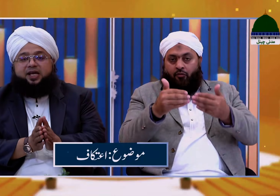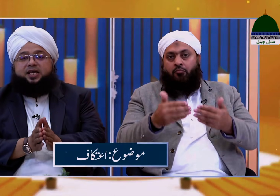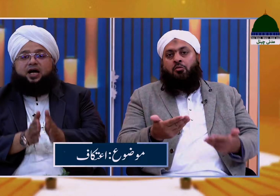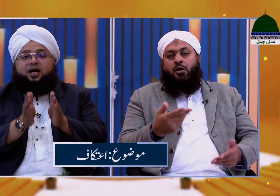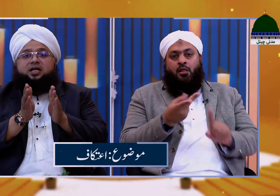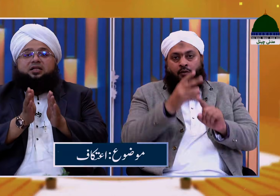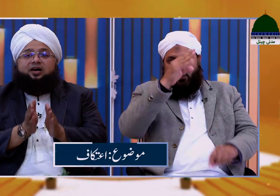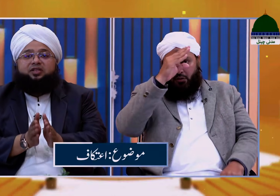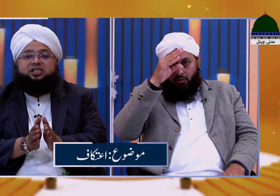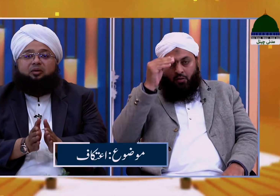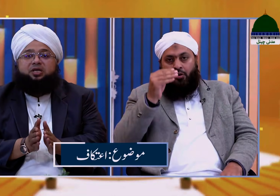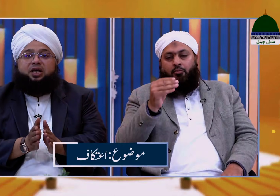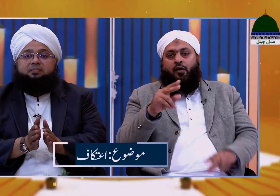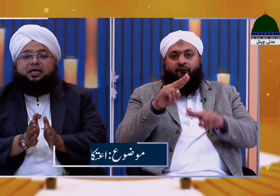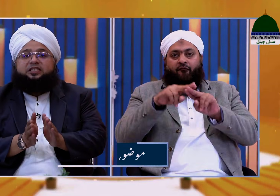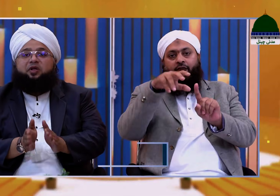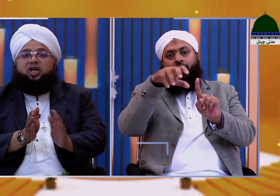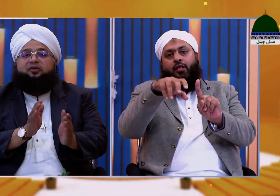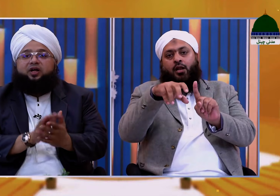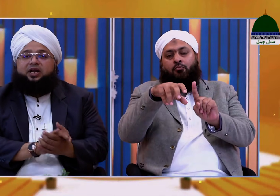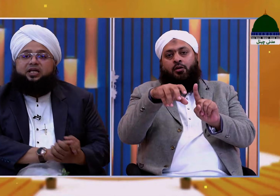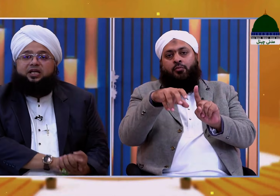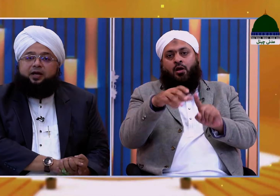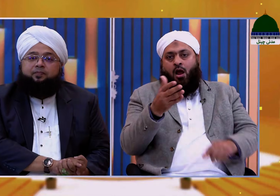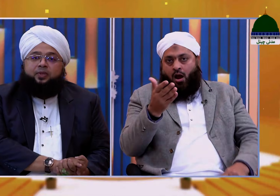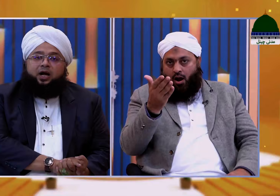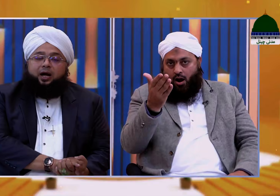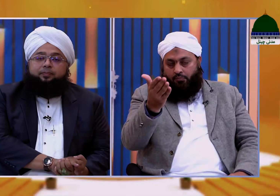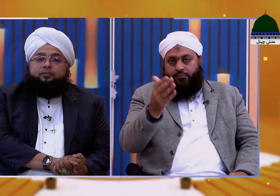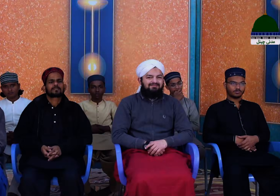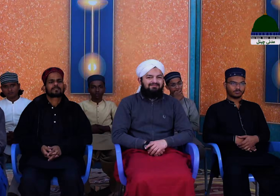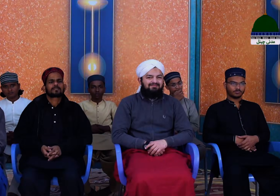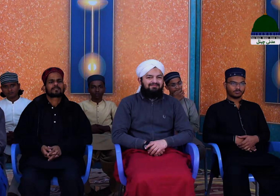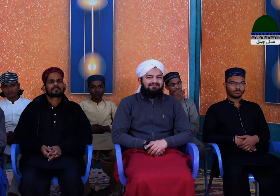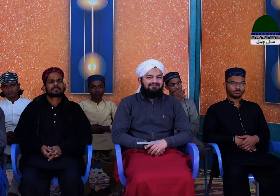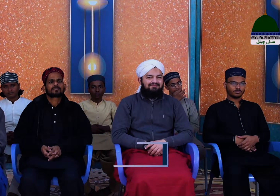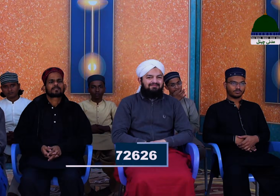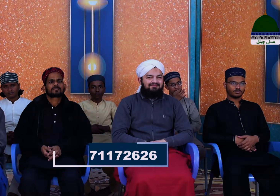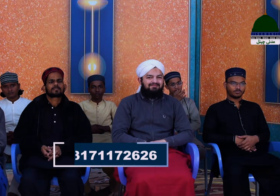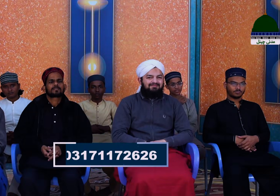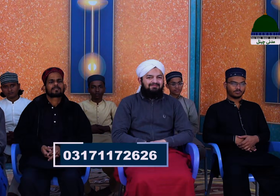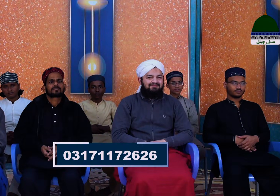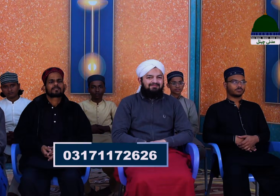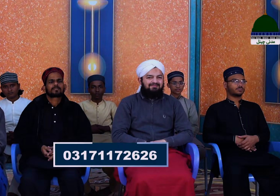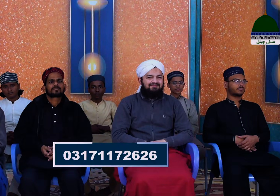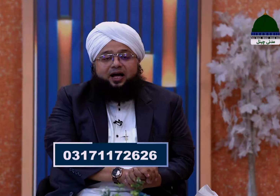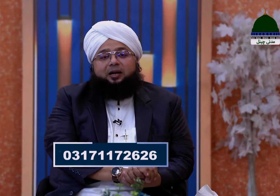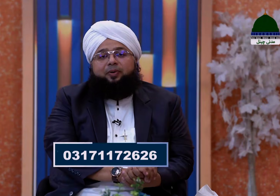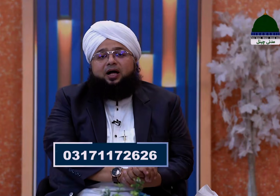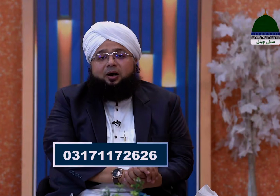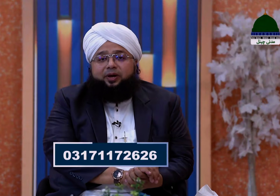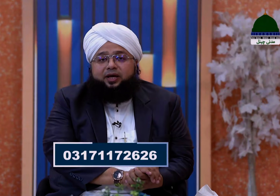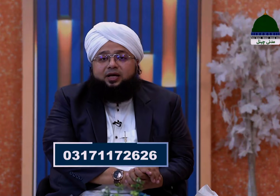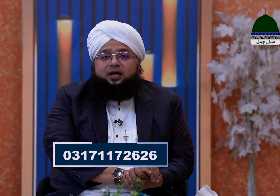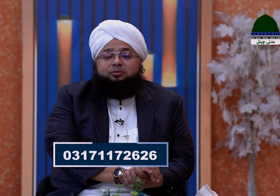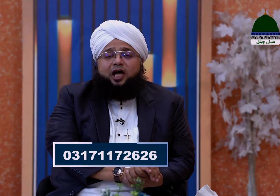کے لیے، یہاں دعوت اسلامی کے مرکز میں اعتکاف کرنے کے لیے آپ ہمارے اس نمبر پر بھی رابطہ کر سکتے ہیں۔ اللہ